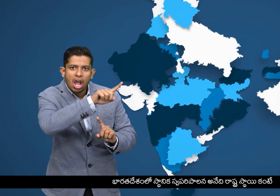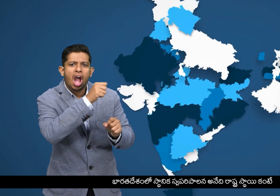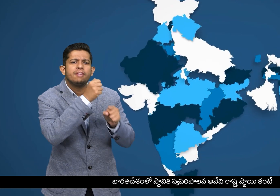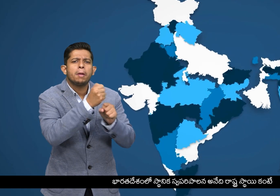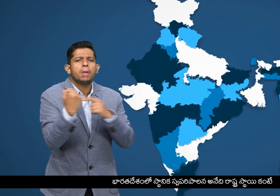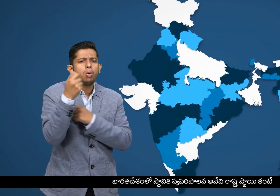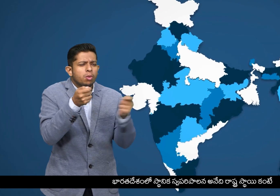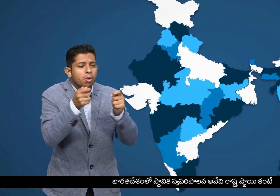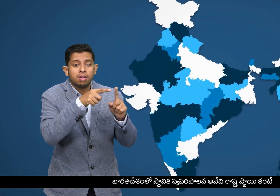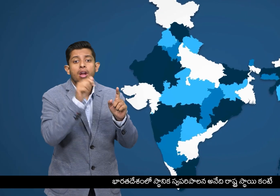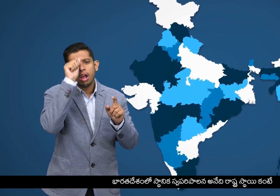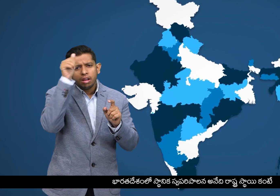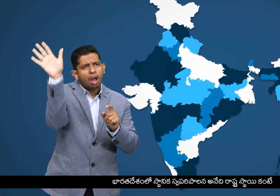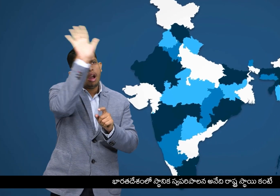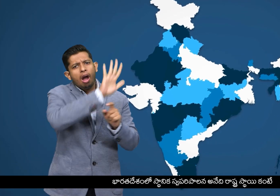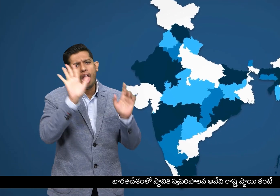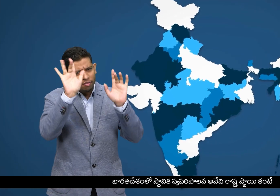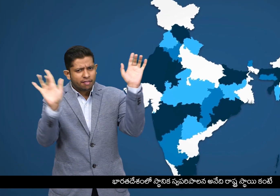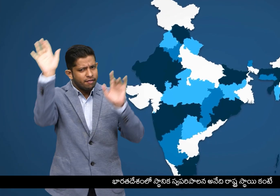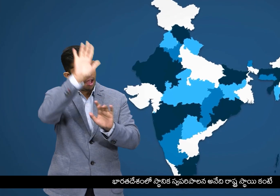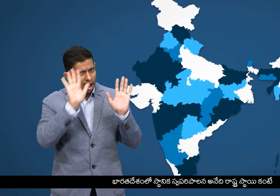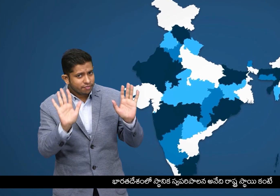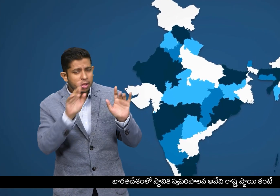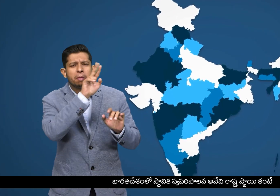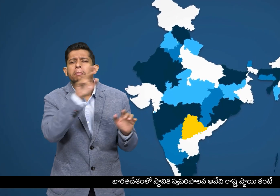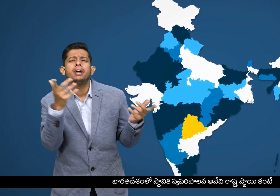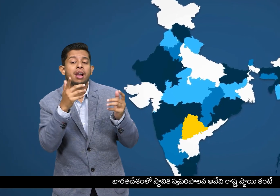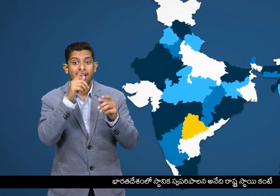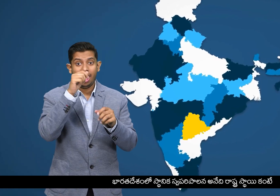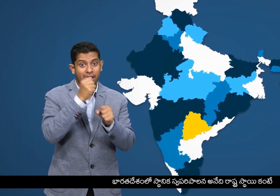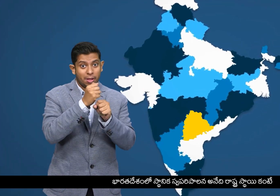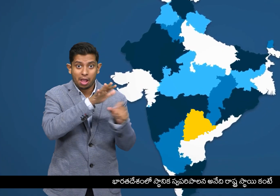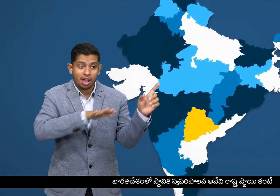భారతదేశంలో స్థానిక స్వపరిపాలన అనేది రాష్ట్ర స్థాయి కంటే